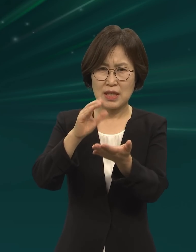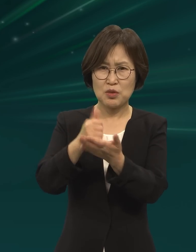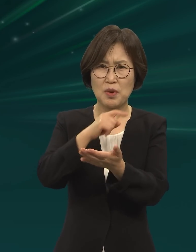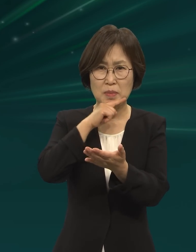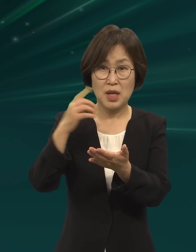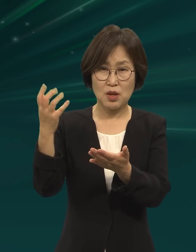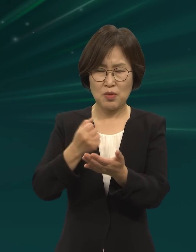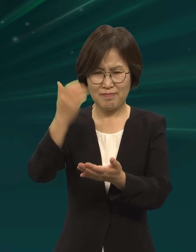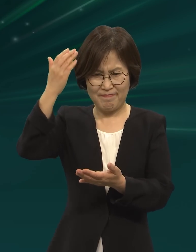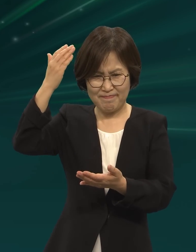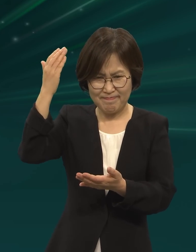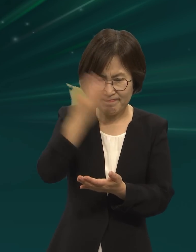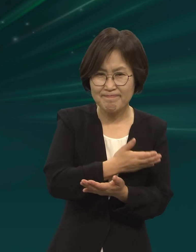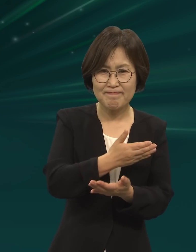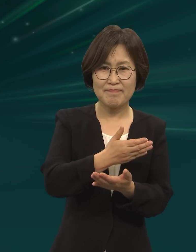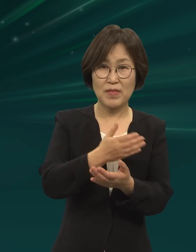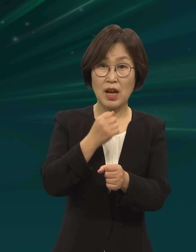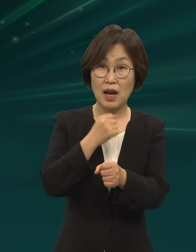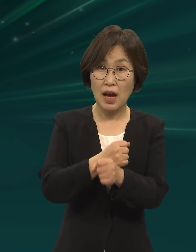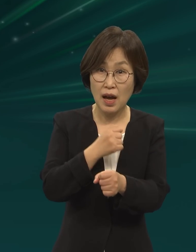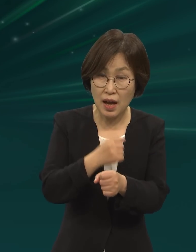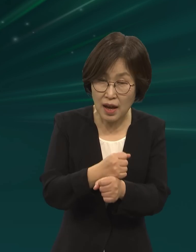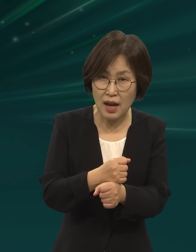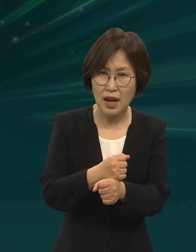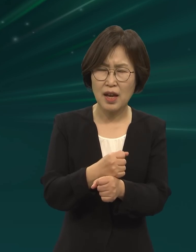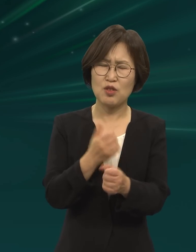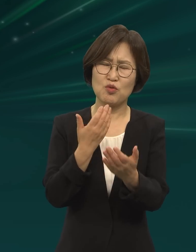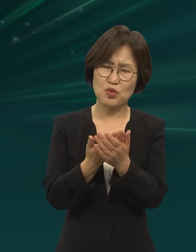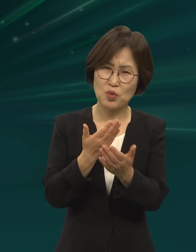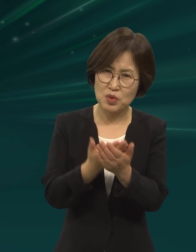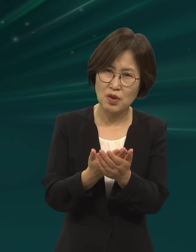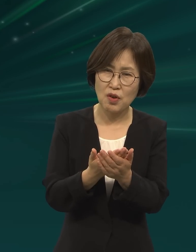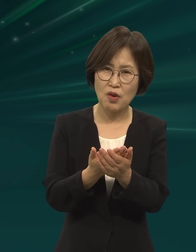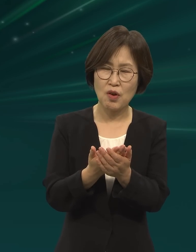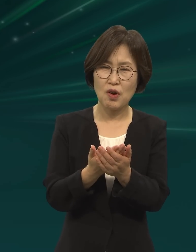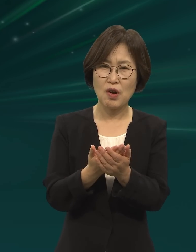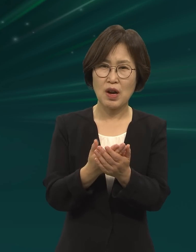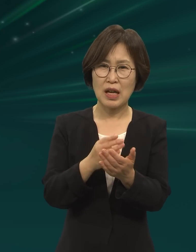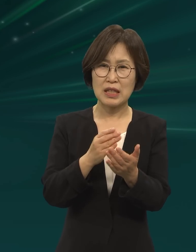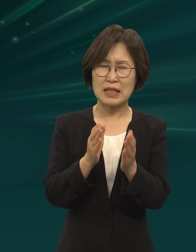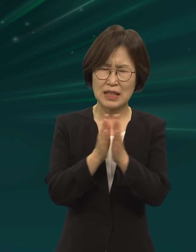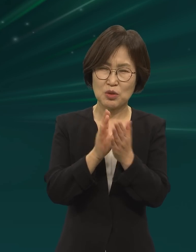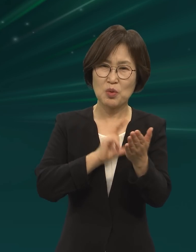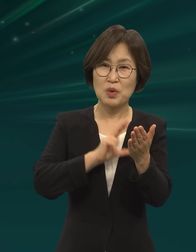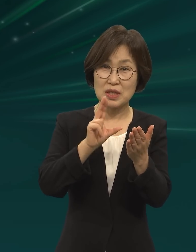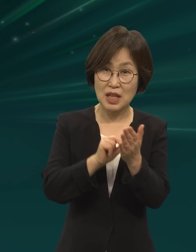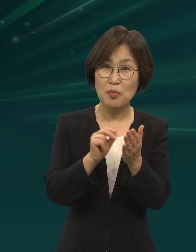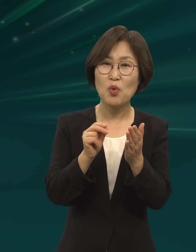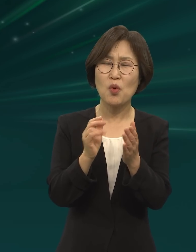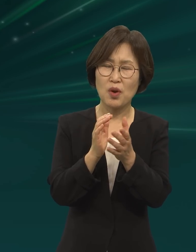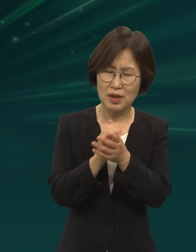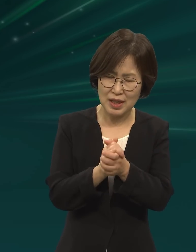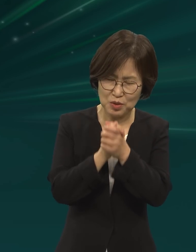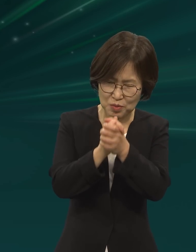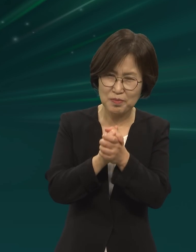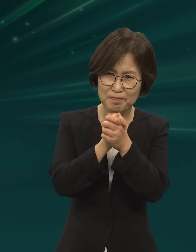깨끗하게 하고 그냥 버리게 하여 주셔서, 이 기도 제목으로 계속 우리가 기도했습니다.